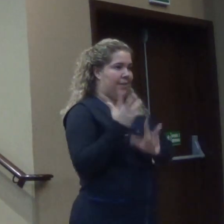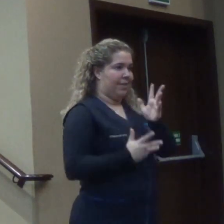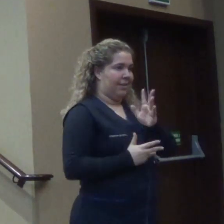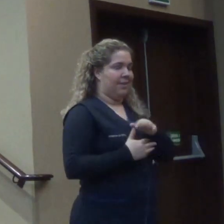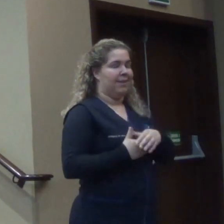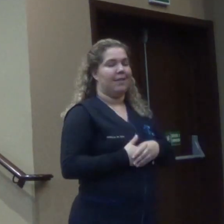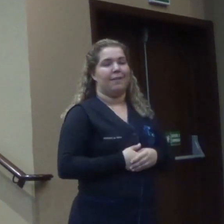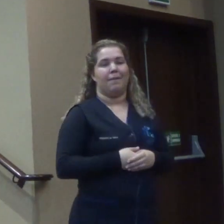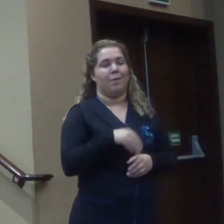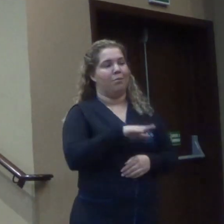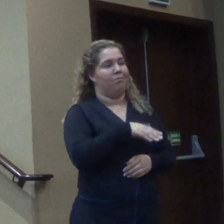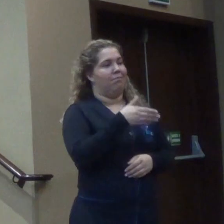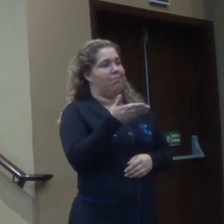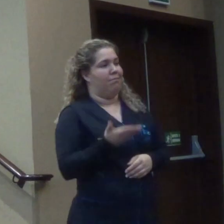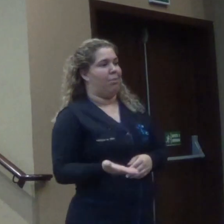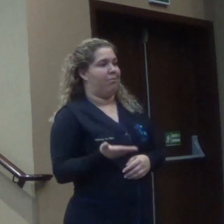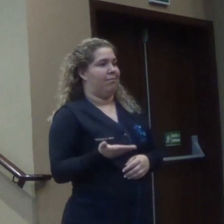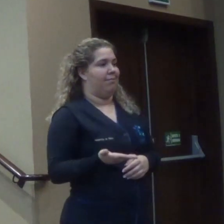Tchau.